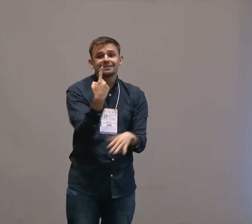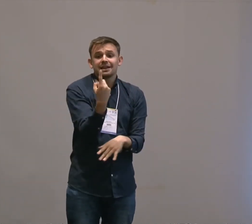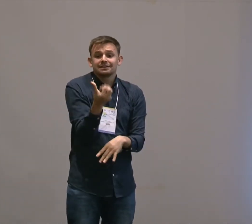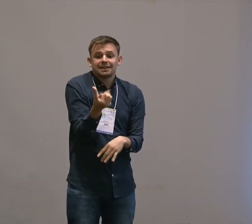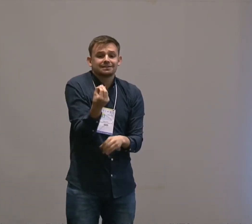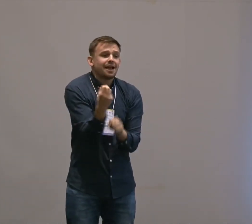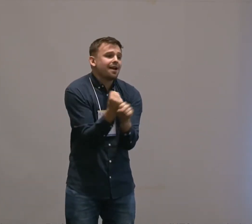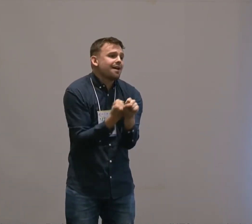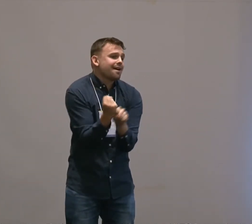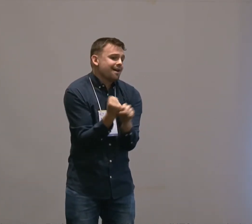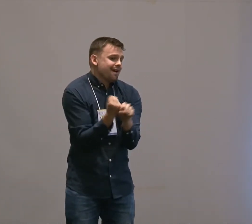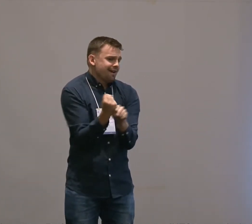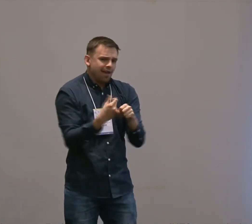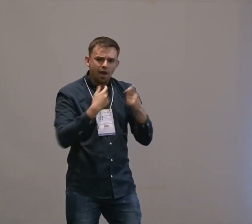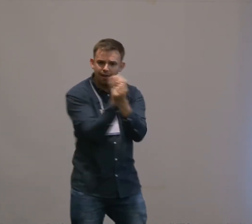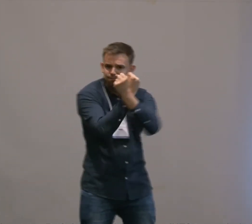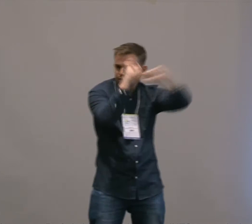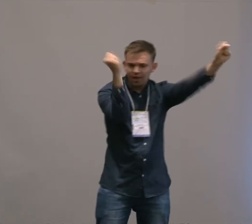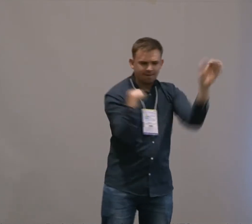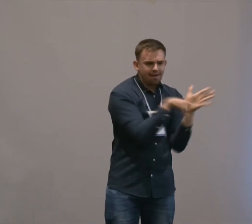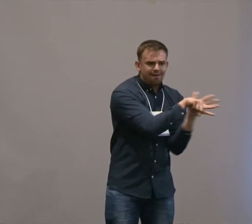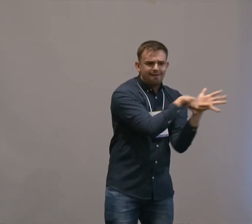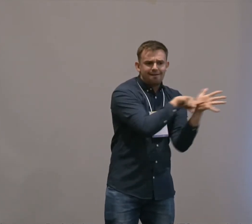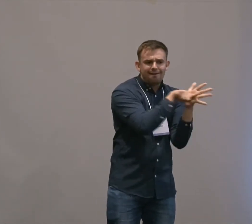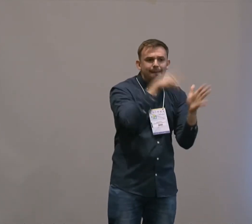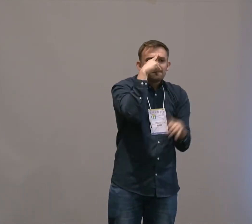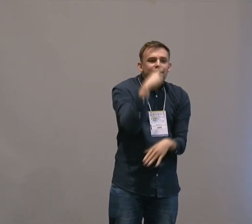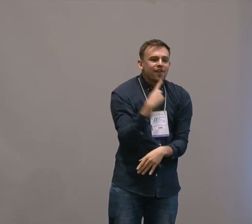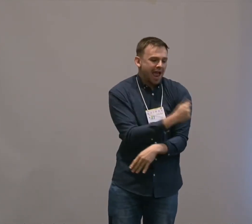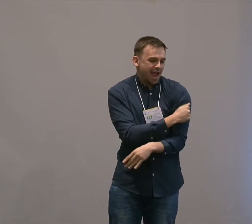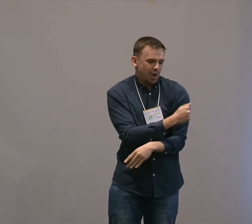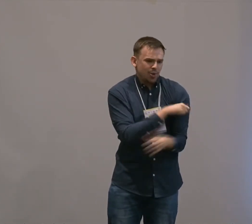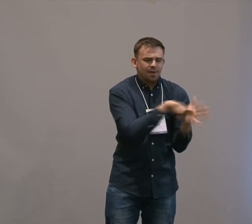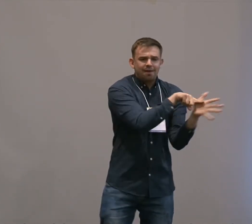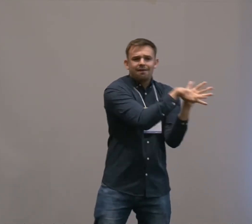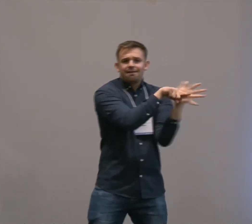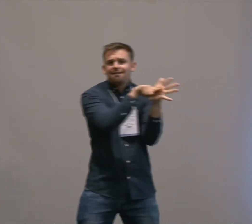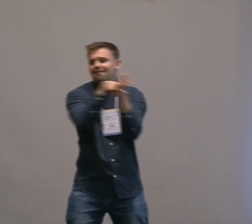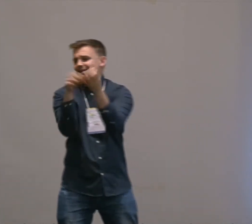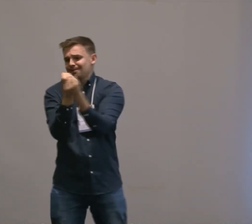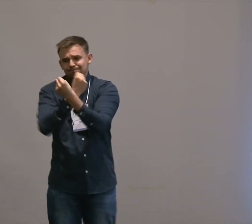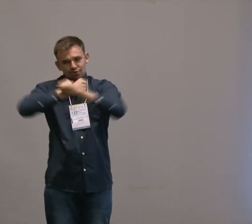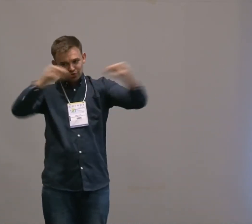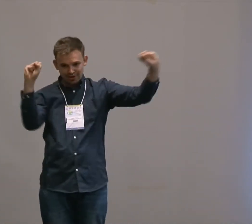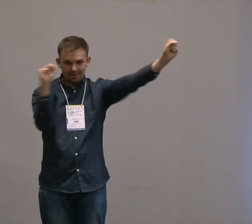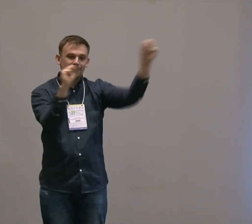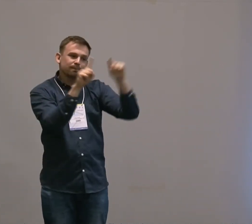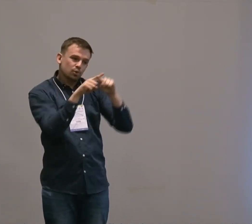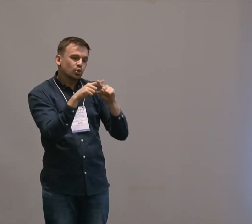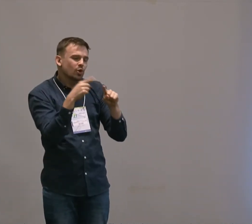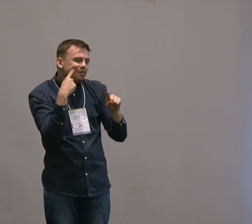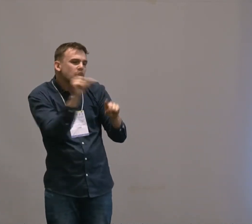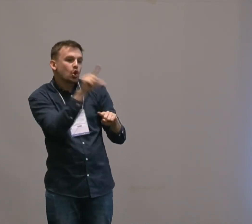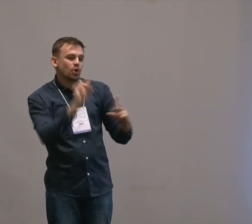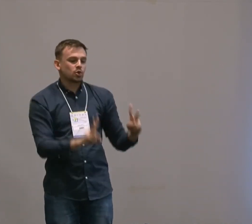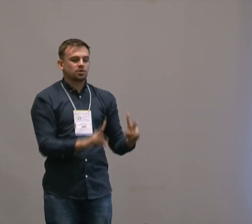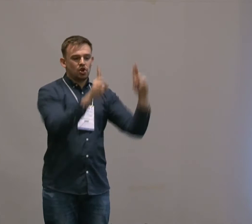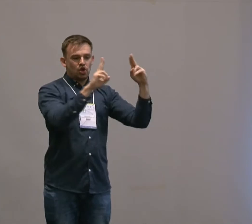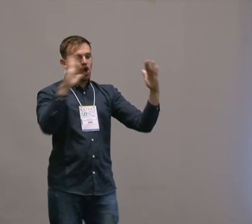e o INIS tem mais de 160 anos e pesquisar tudo isso o perfil de todos esses alunos seria uma tarefa colossal por